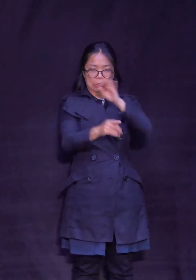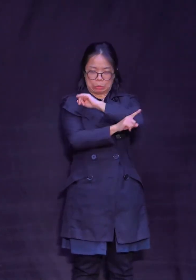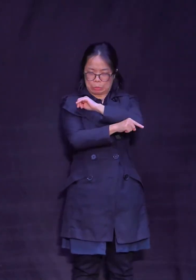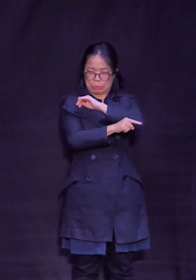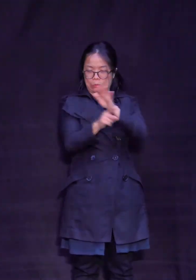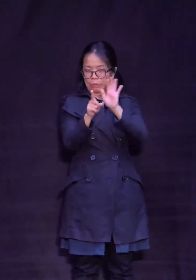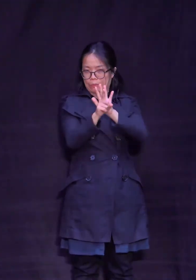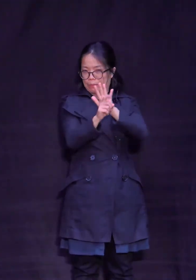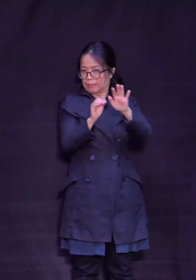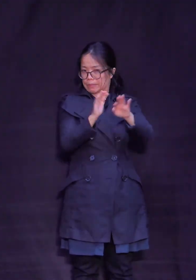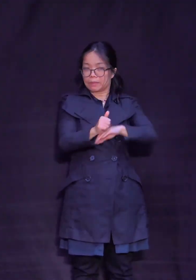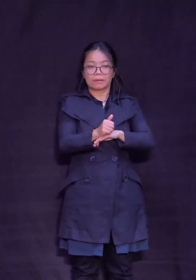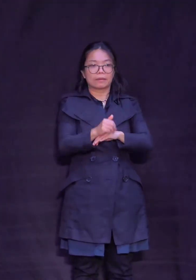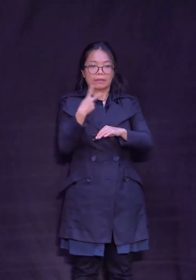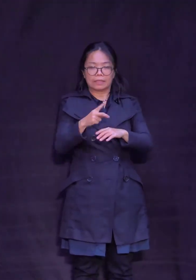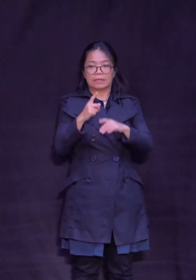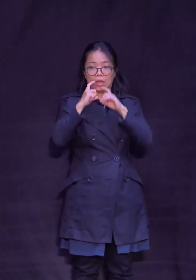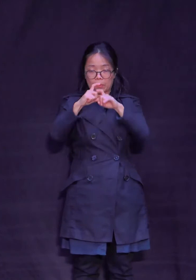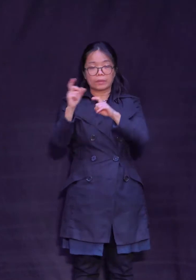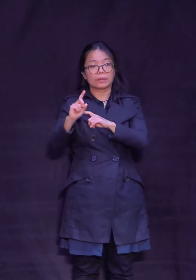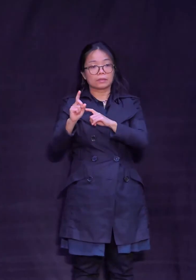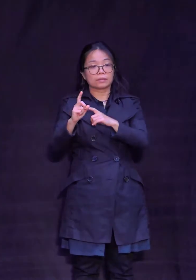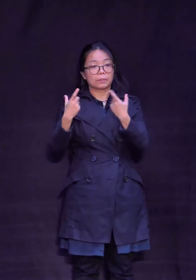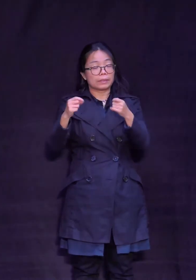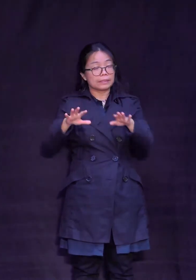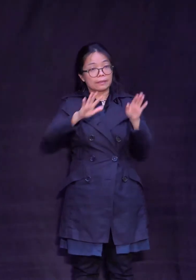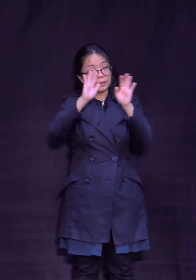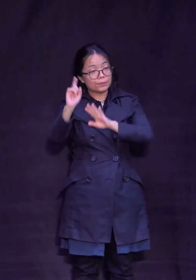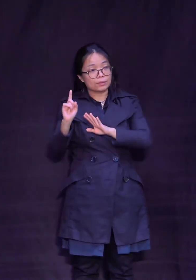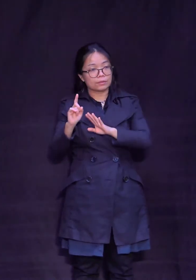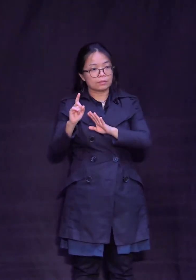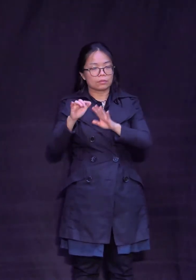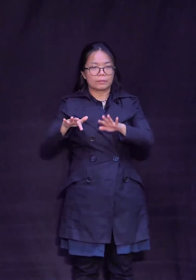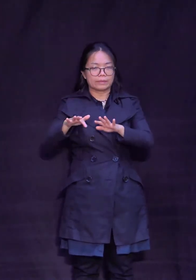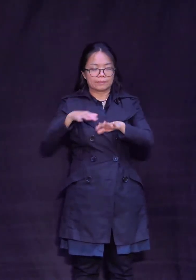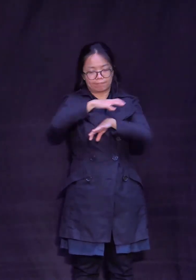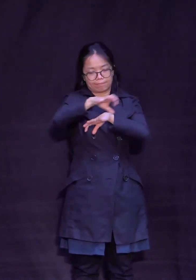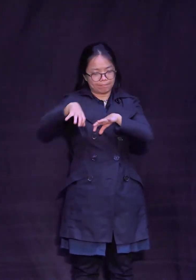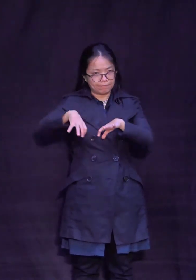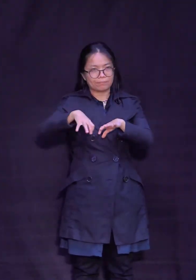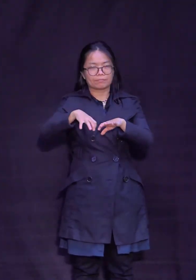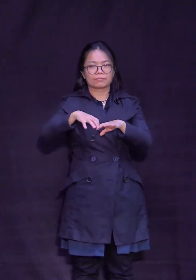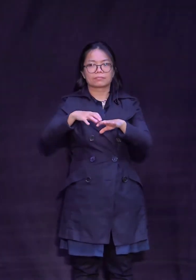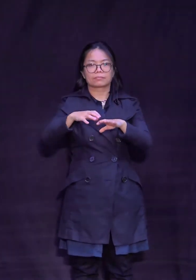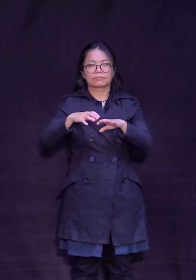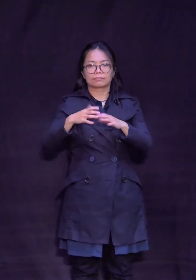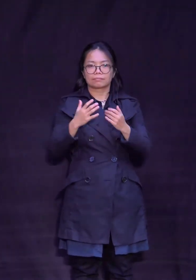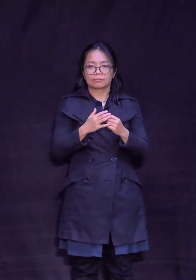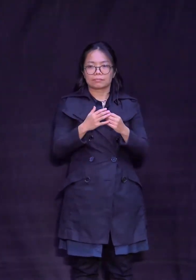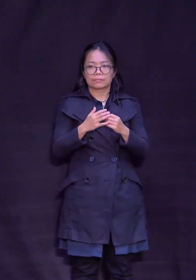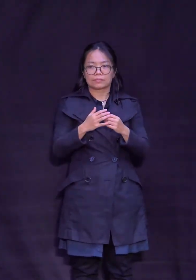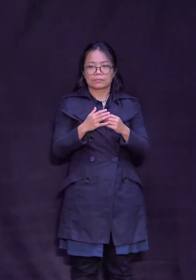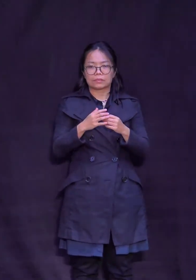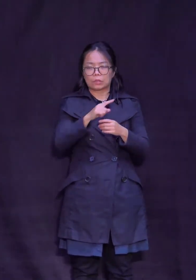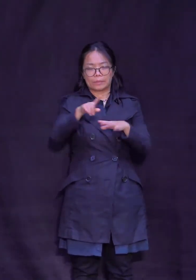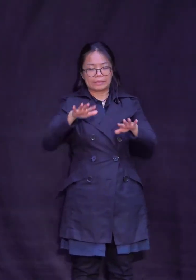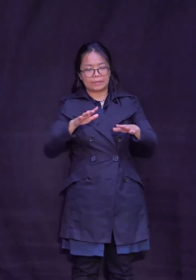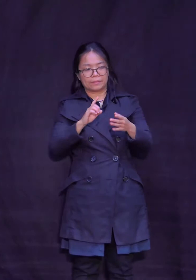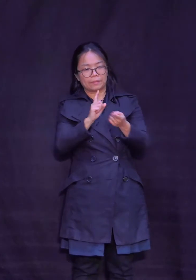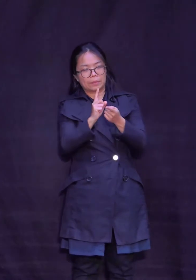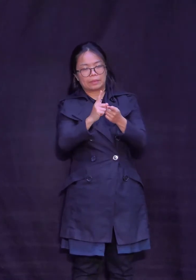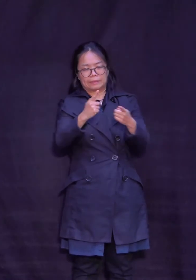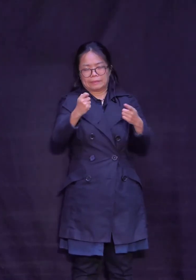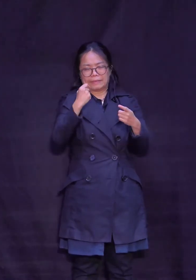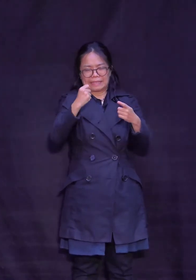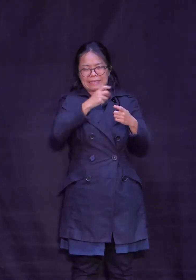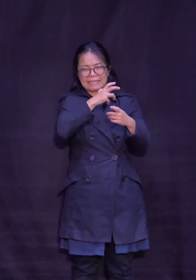也正好在回应我们所处的这个强大的这一个集